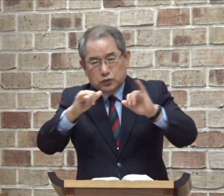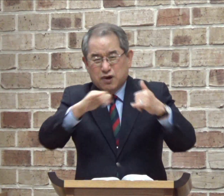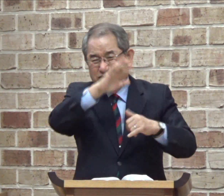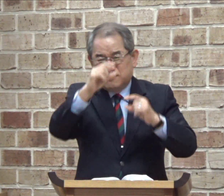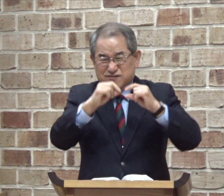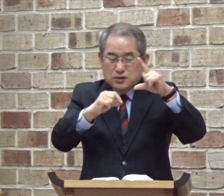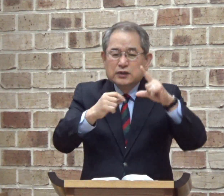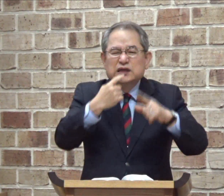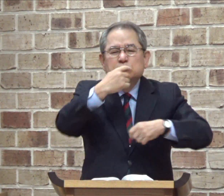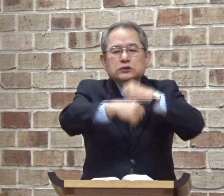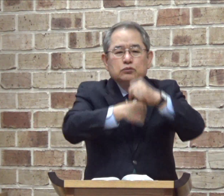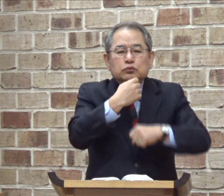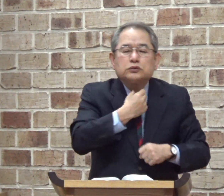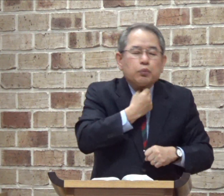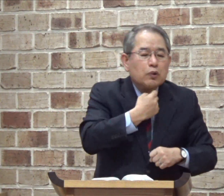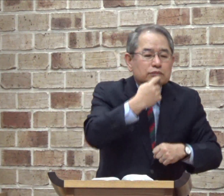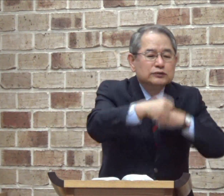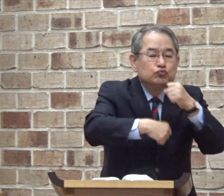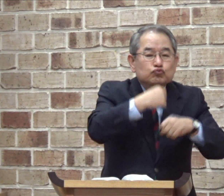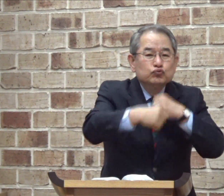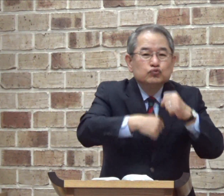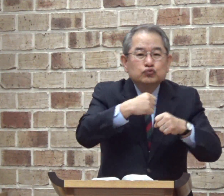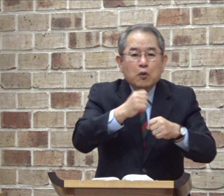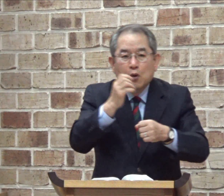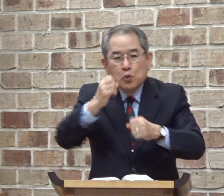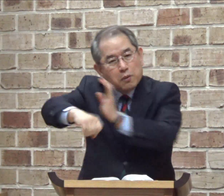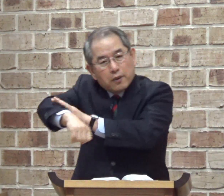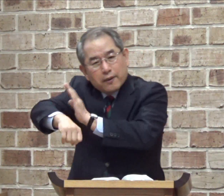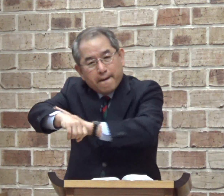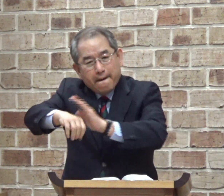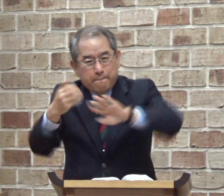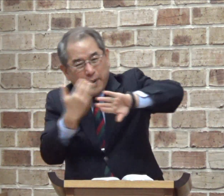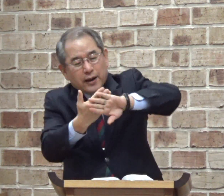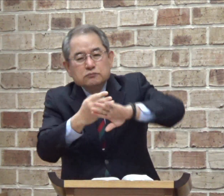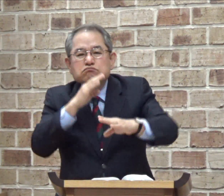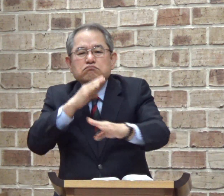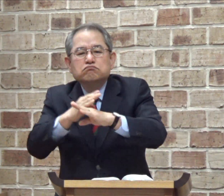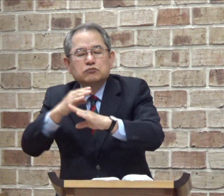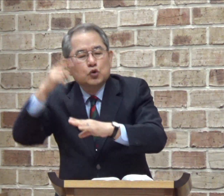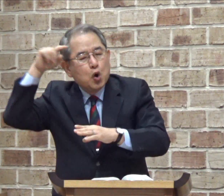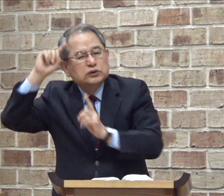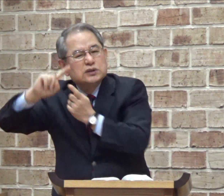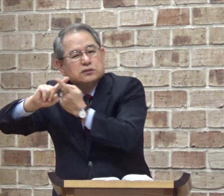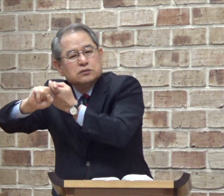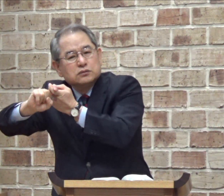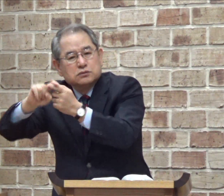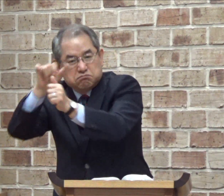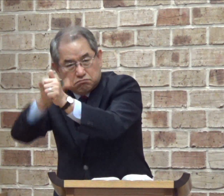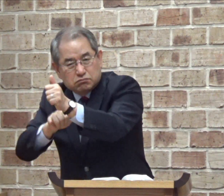러시아가 지금 막 장악하려고 하는 것은 우크라이나 나라는 반 이상이